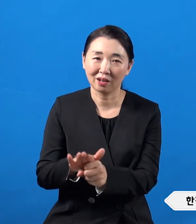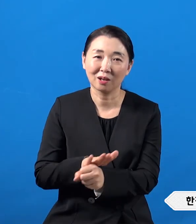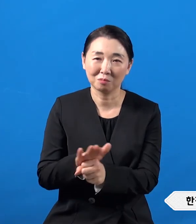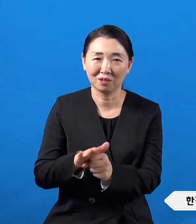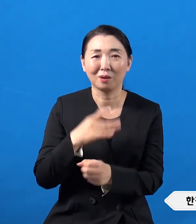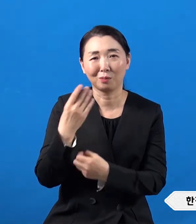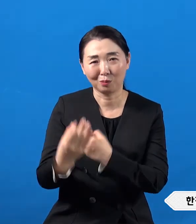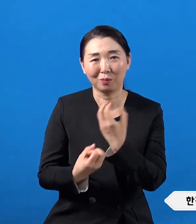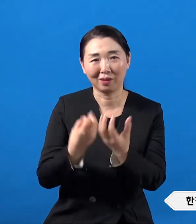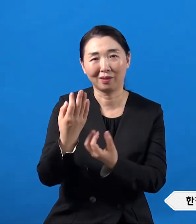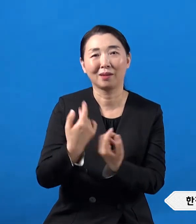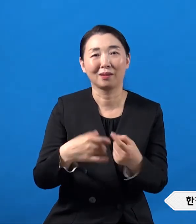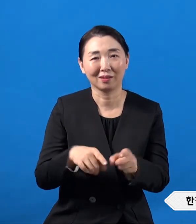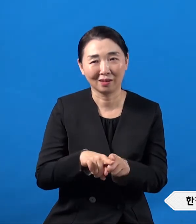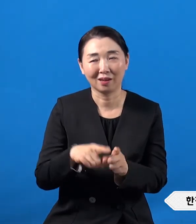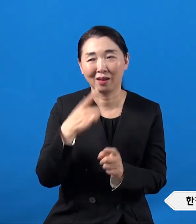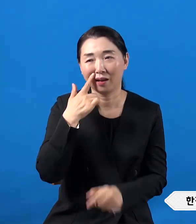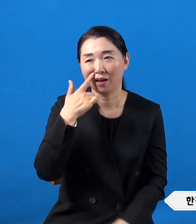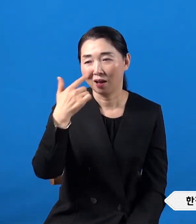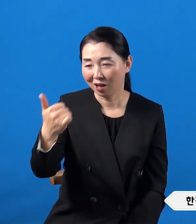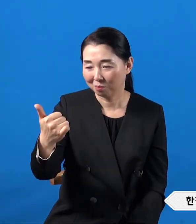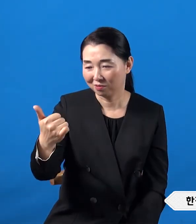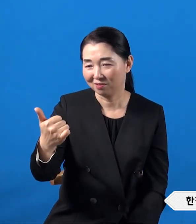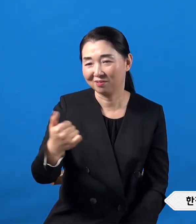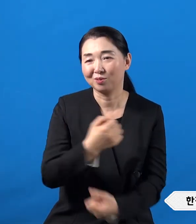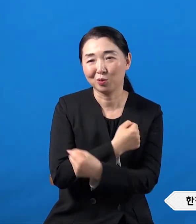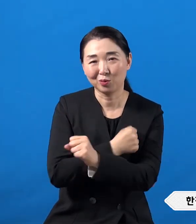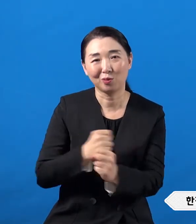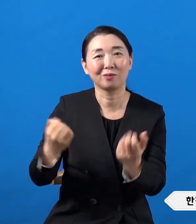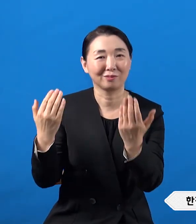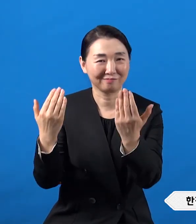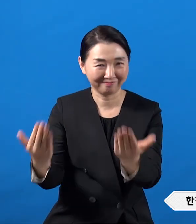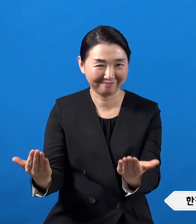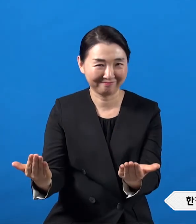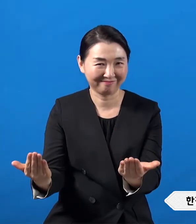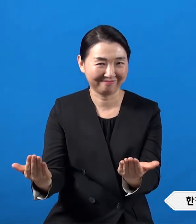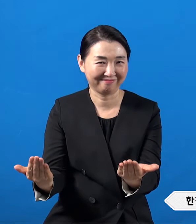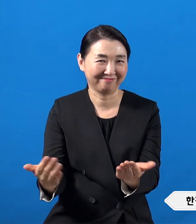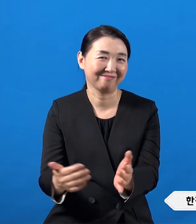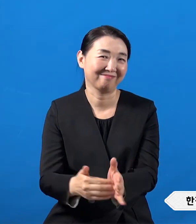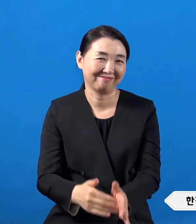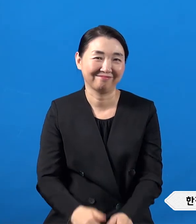사랑합니다 하는 고백과 함께 아버지를 완전히 용서할 수 있었습니다.